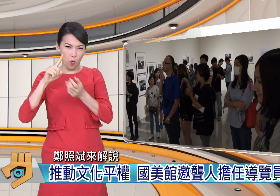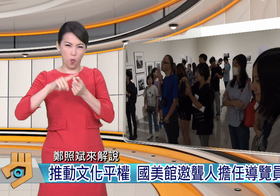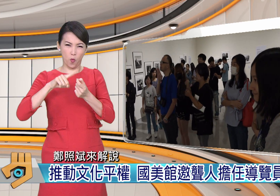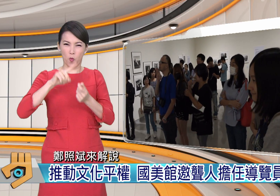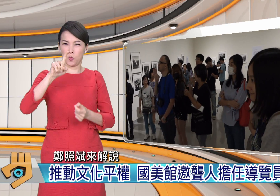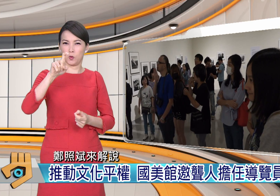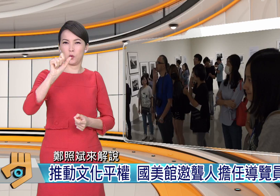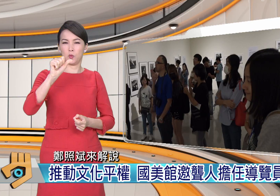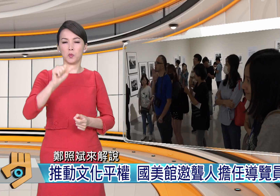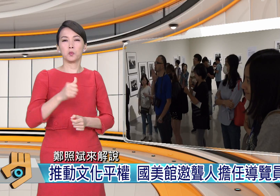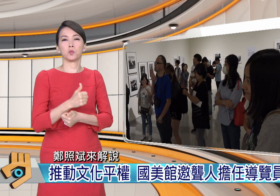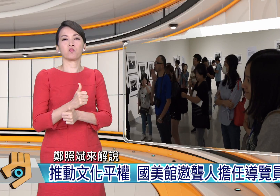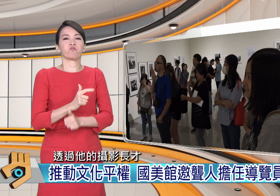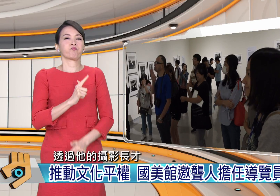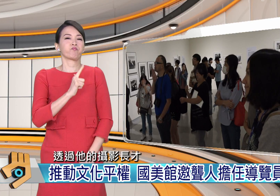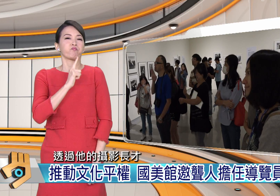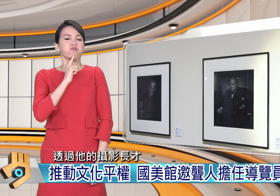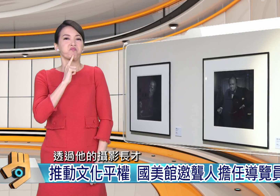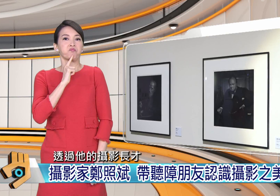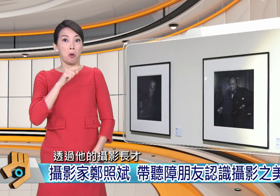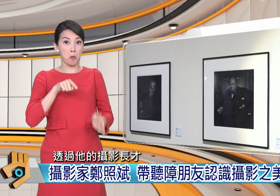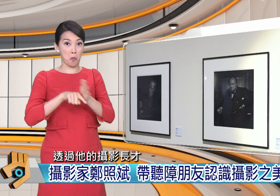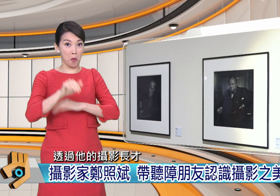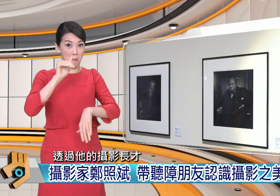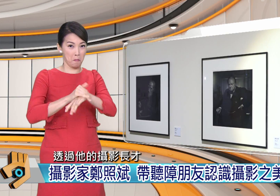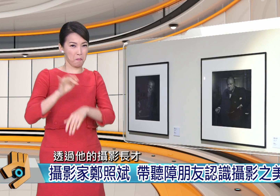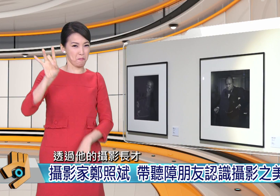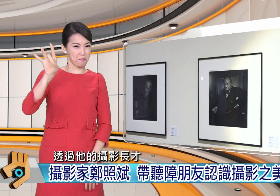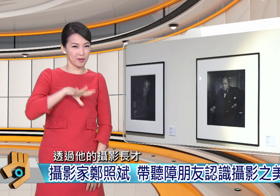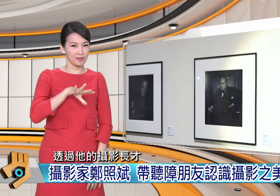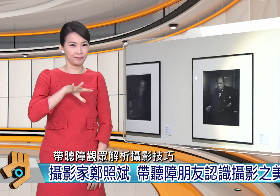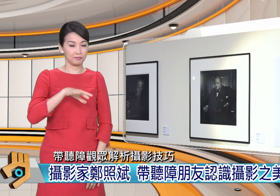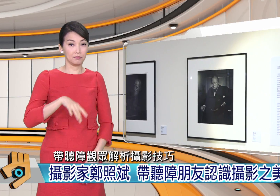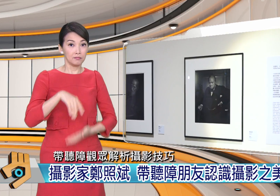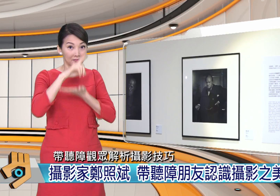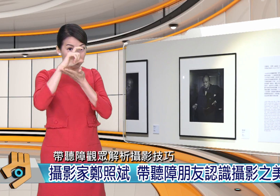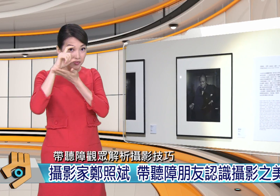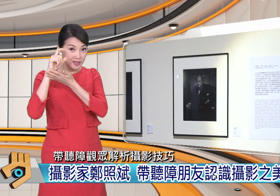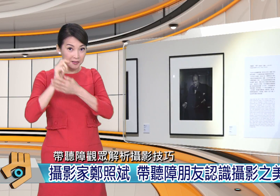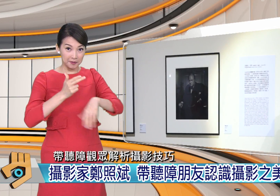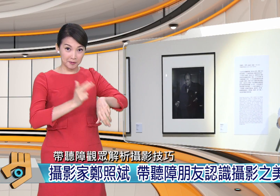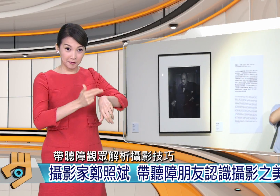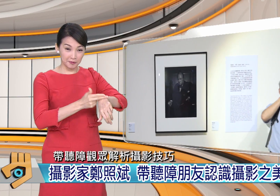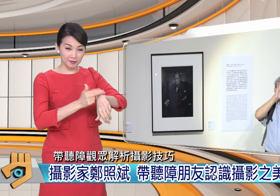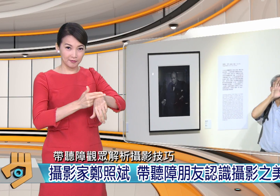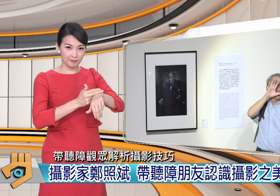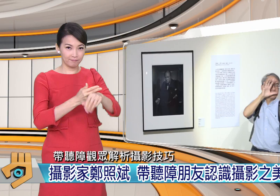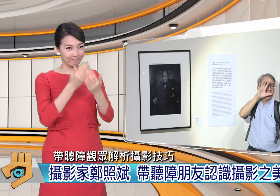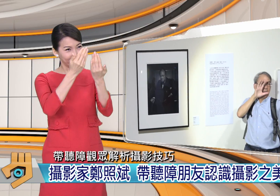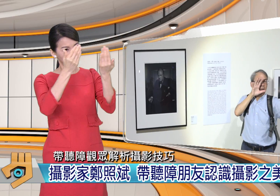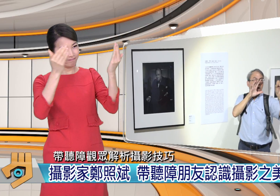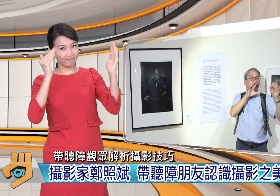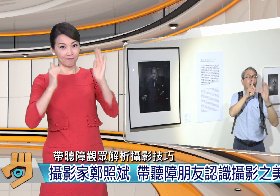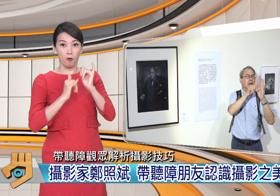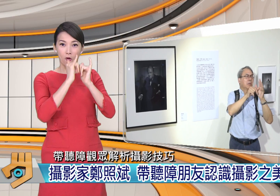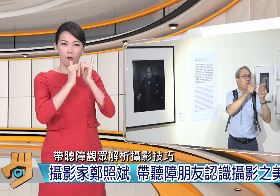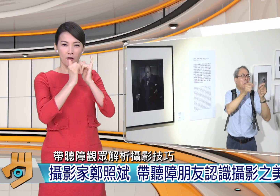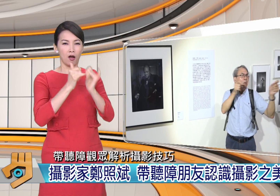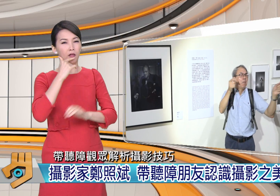解说，透过他的摄影长才，带听障观众解析摄影技巧，